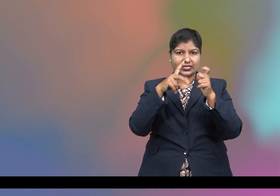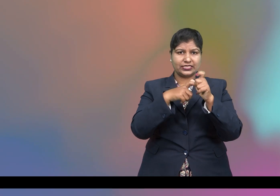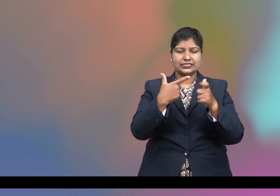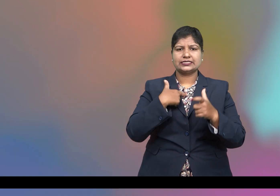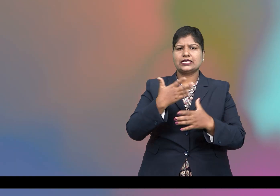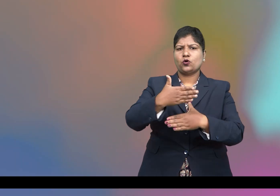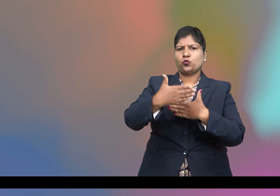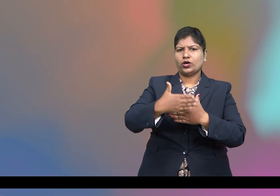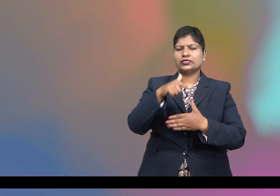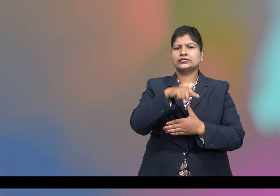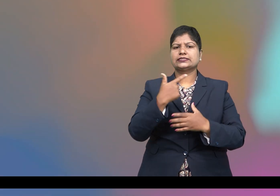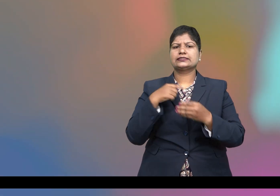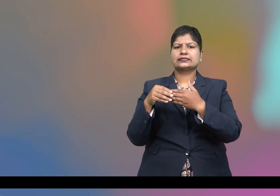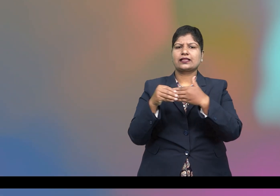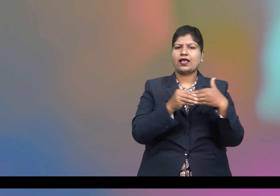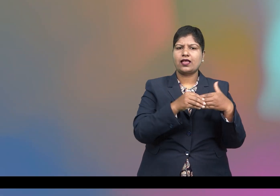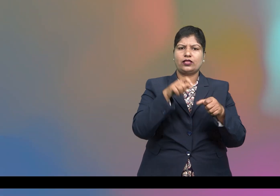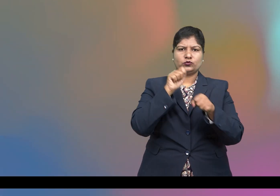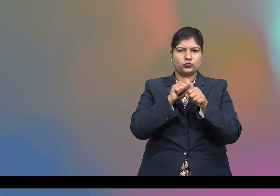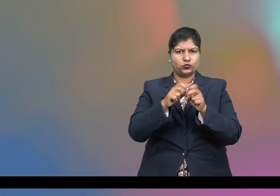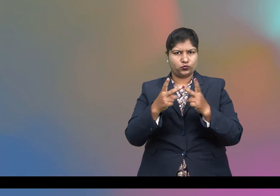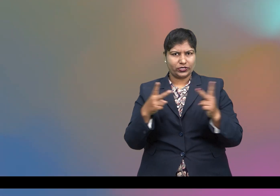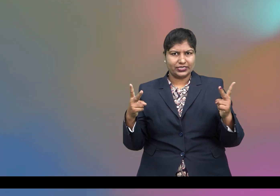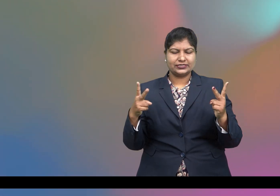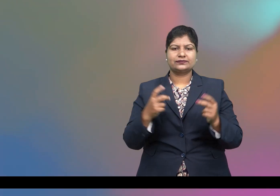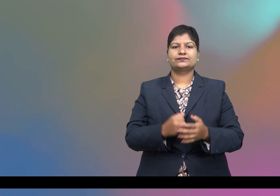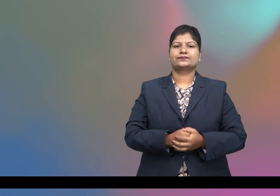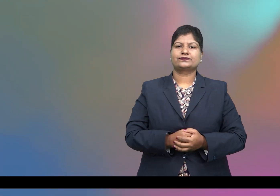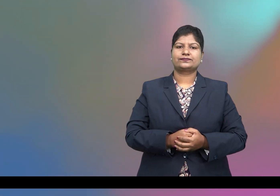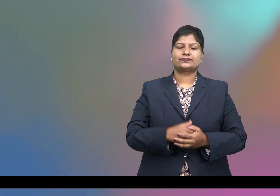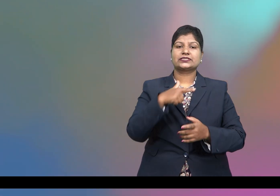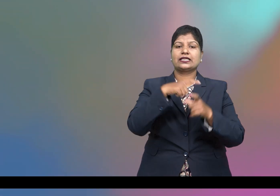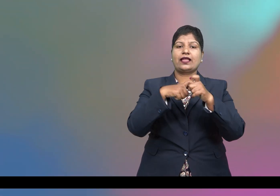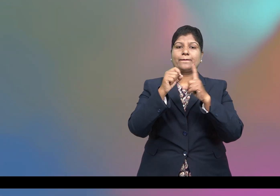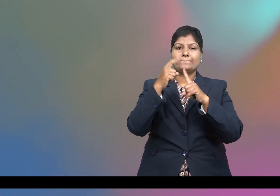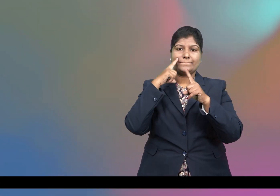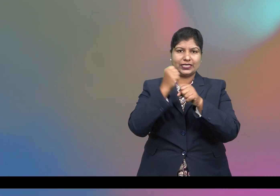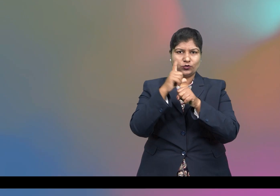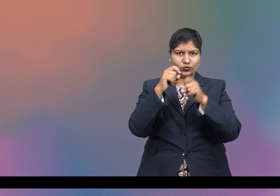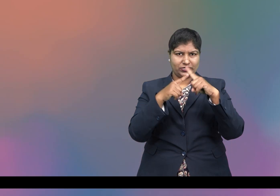पारित होने के कार्य को निर्देशित करने में